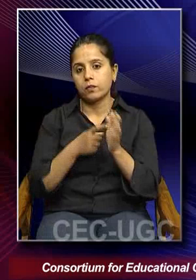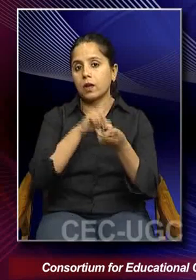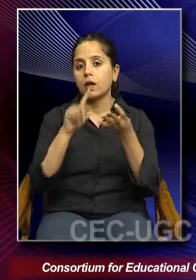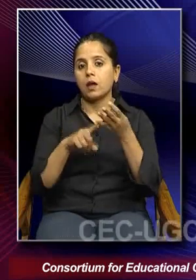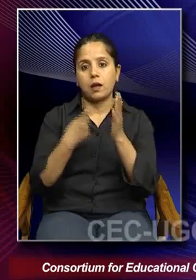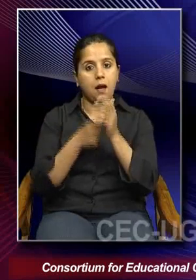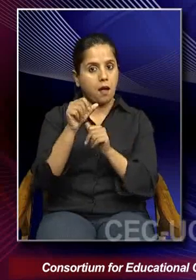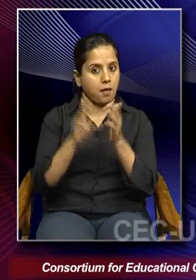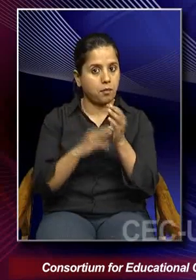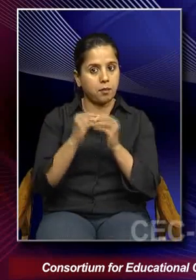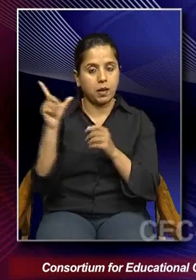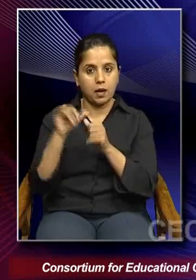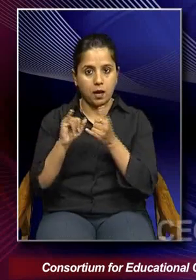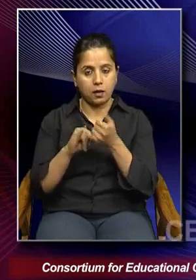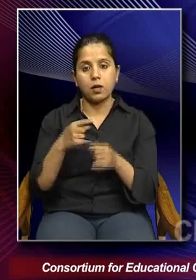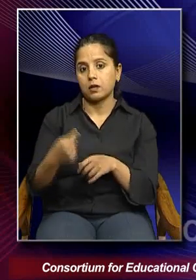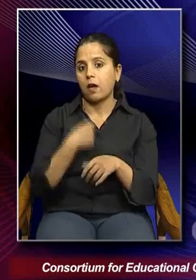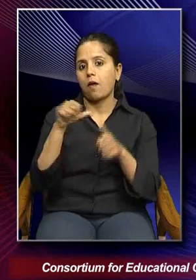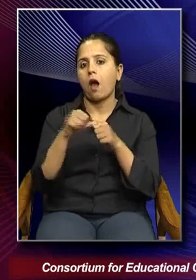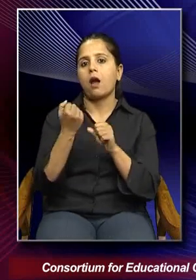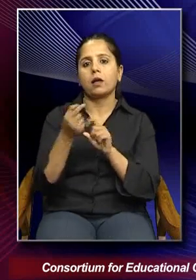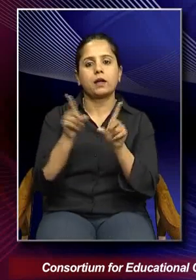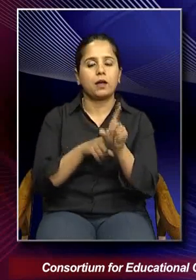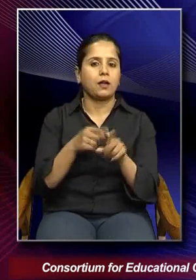शर्मा और स्वयं अज्ञेय